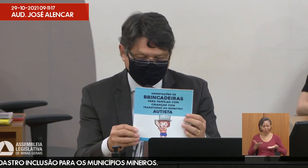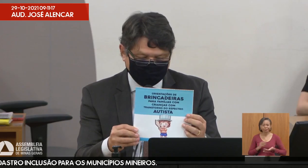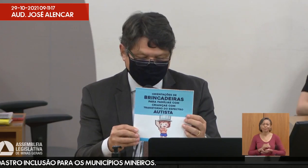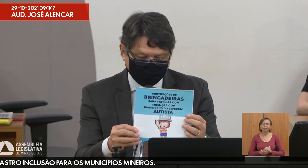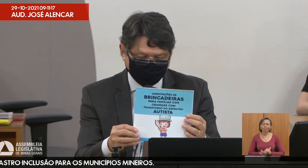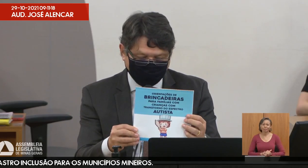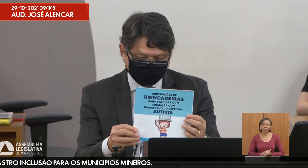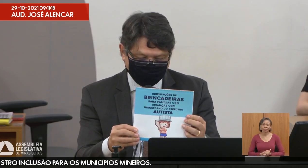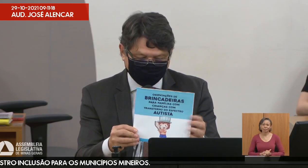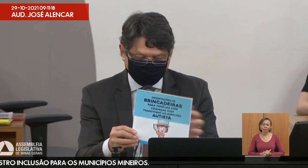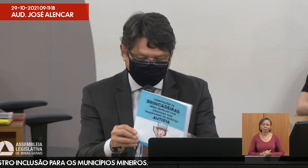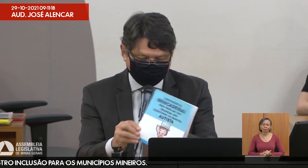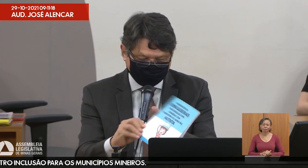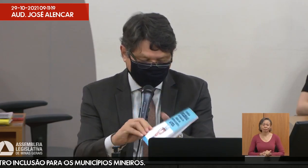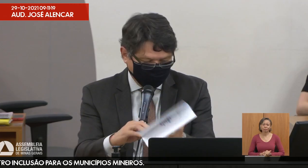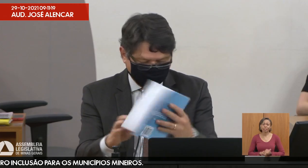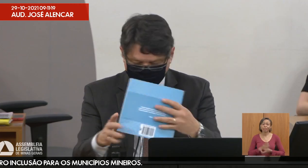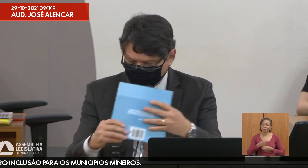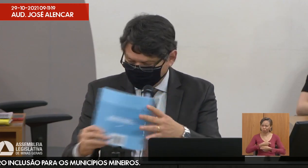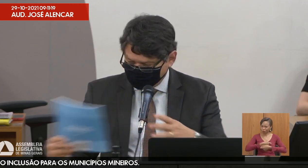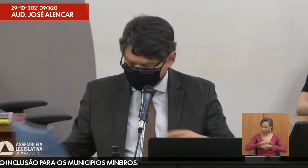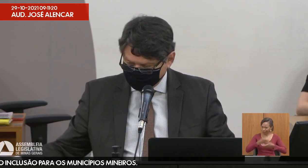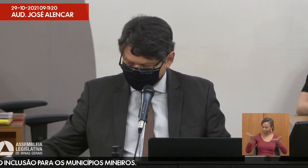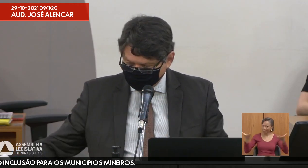e vamos difundir isso aqui em Minas Gerais.